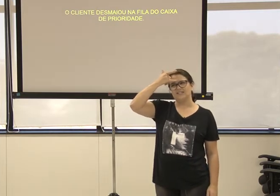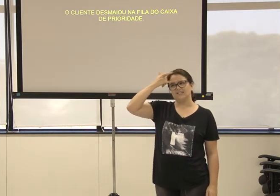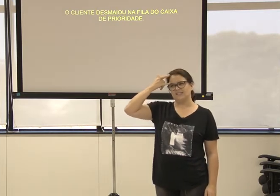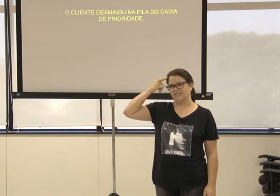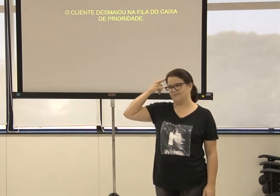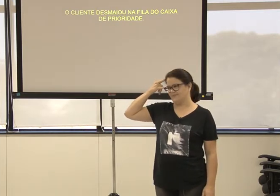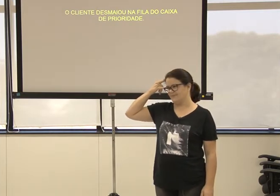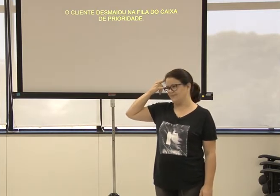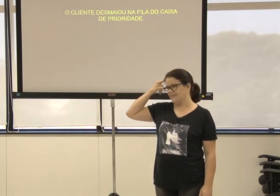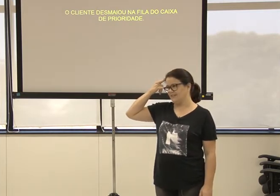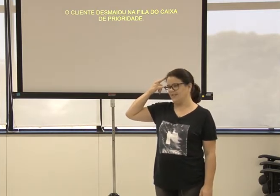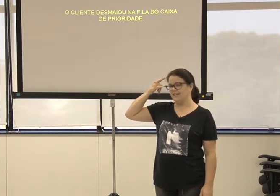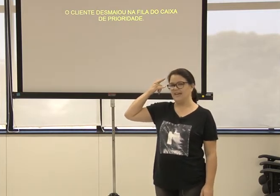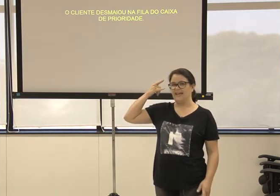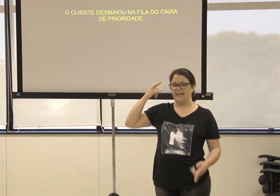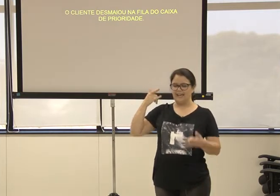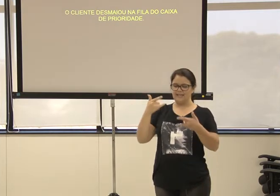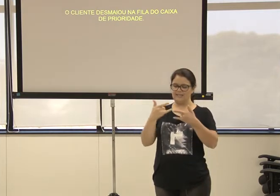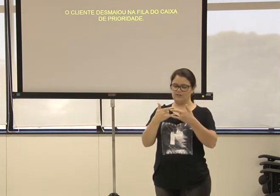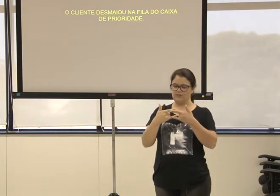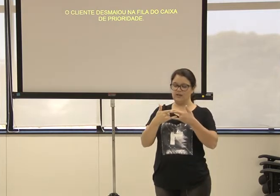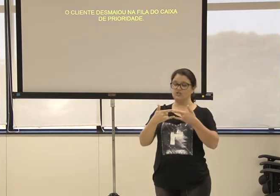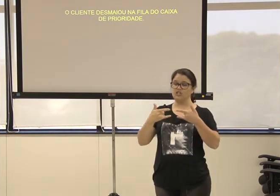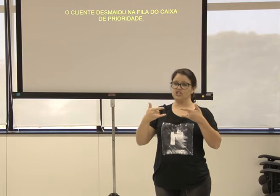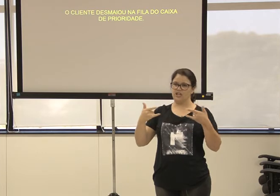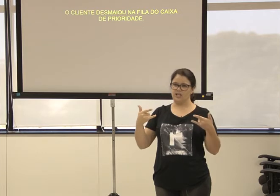Ganância. Esse é o sinal de cheque.